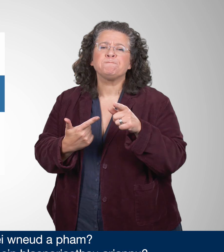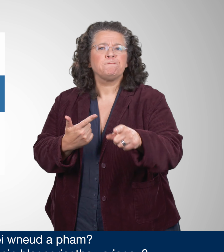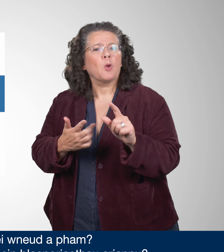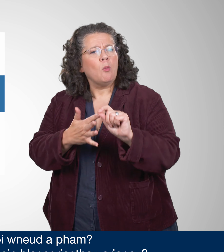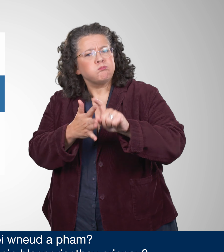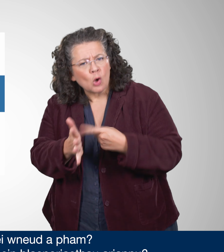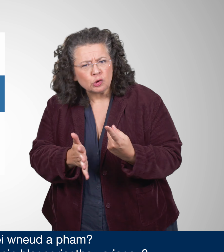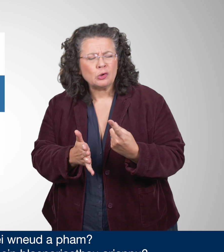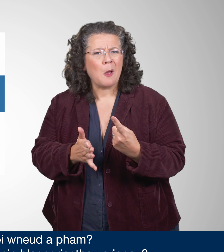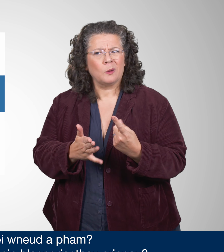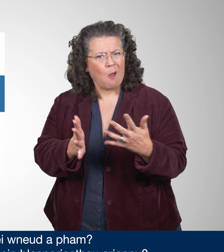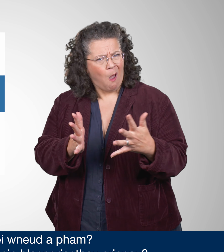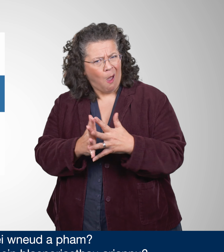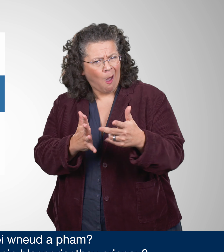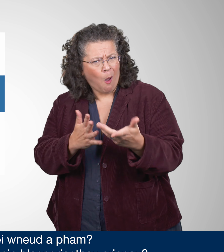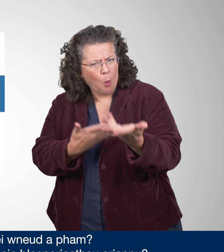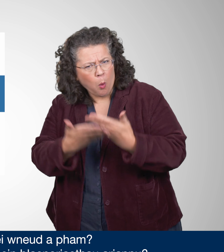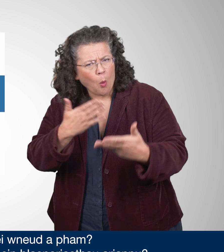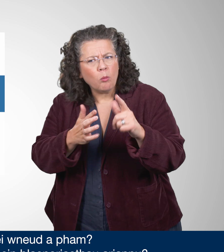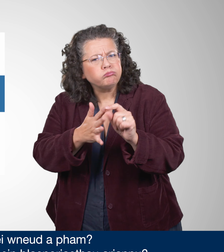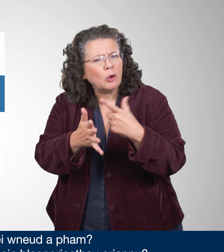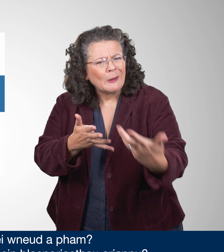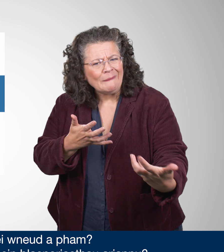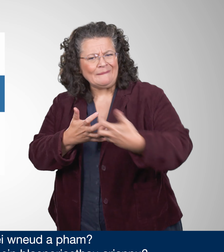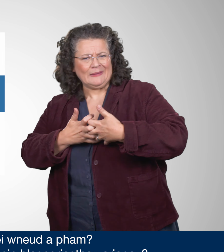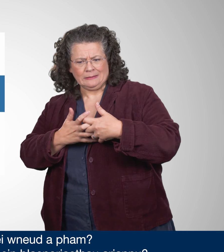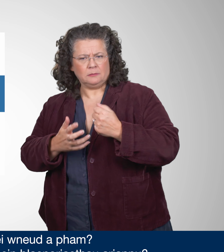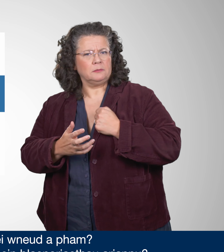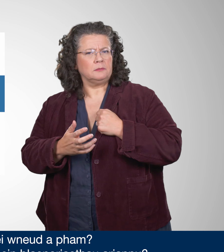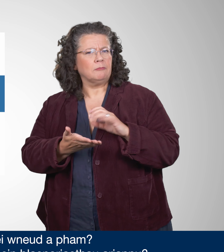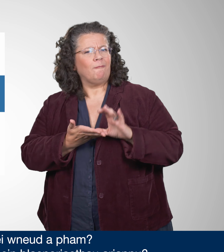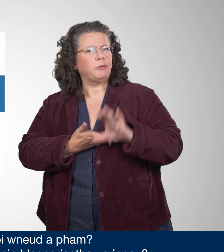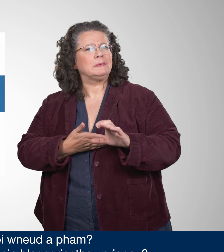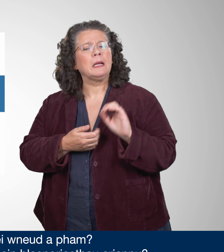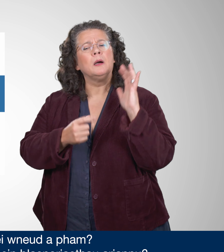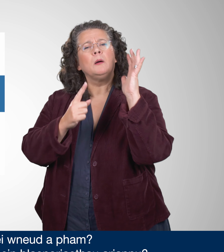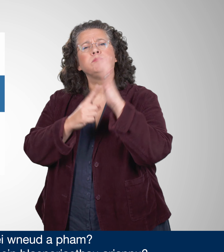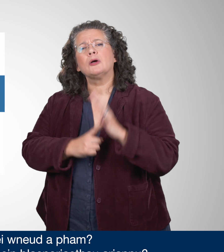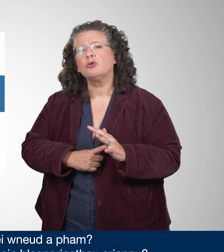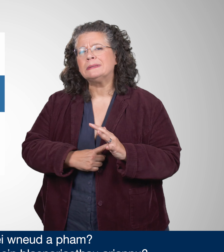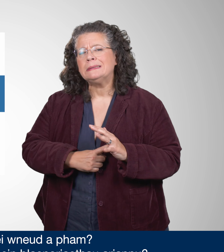Sut mae eich prosiect yn bodloni ein blaenoriaethau ariannu?